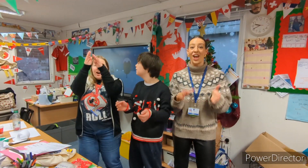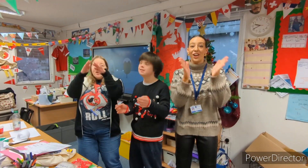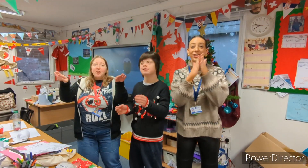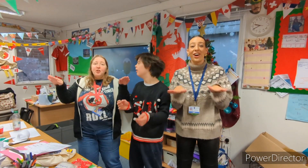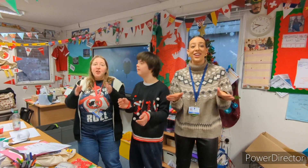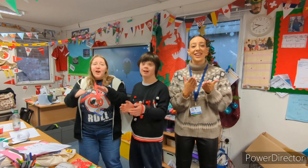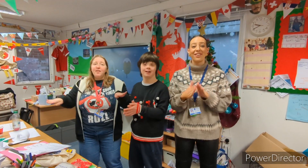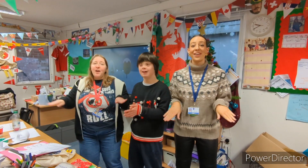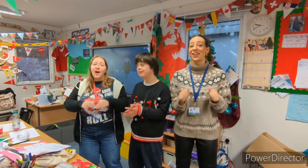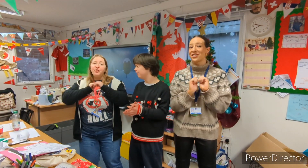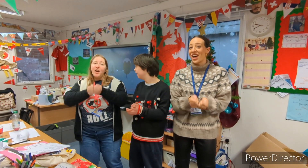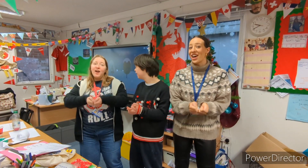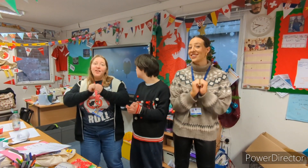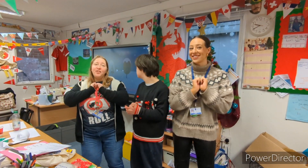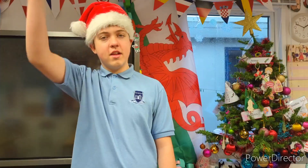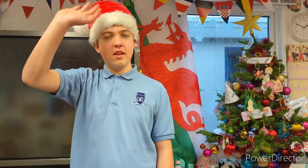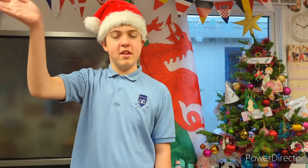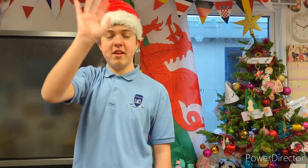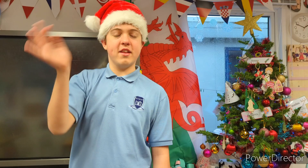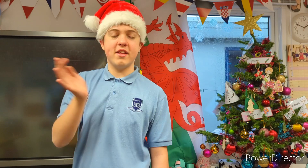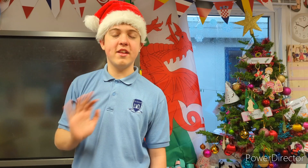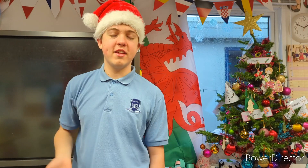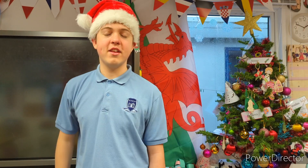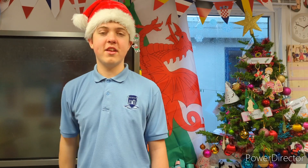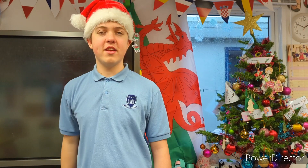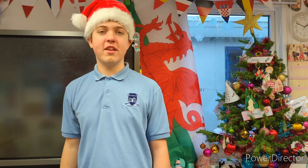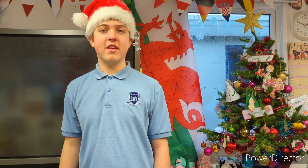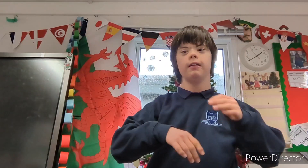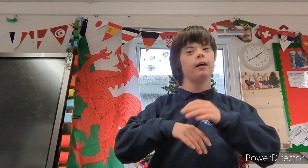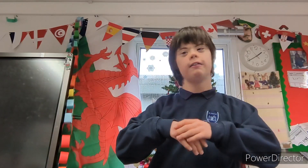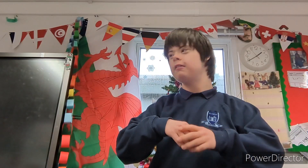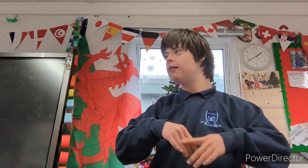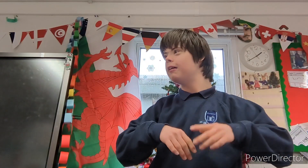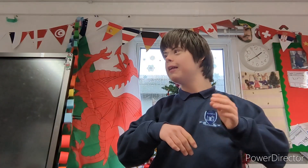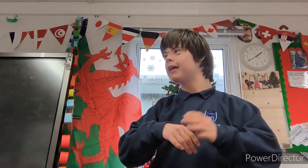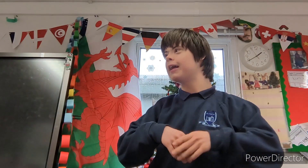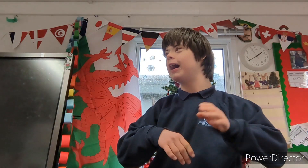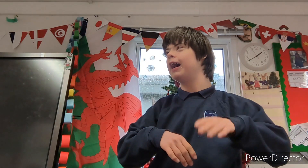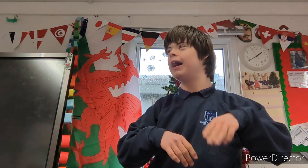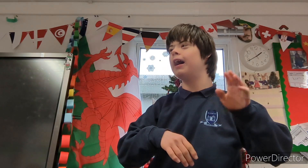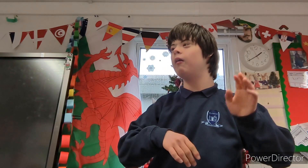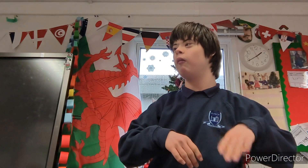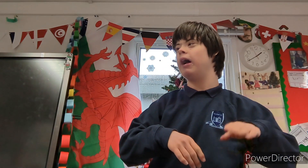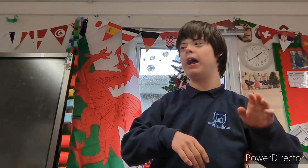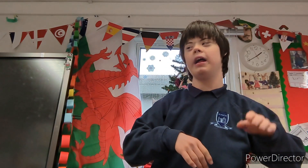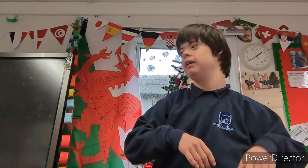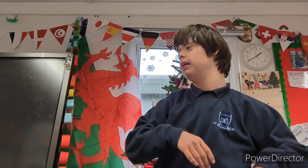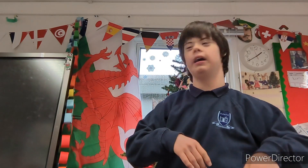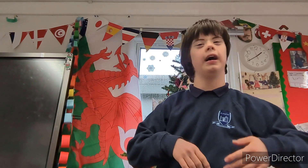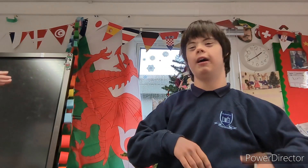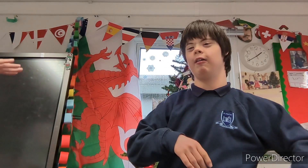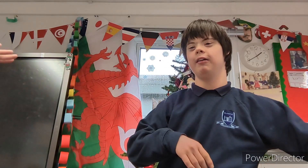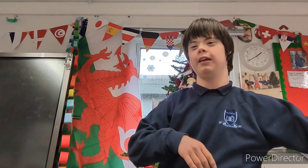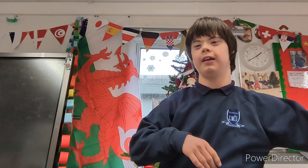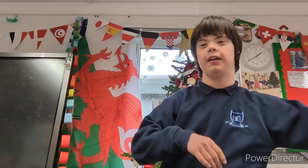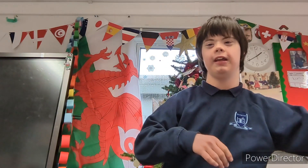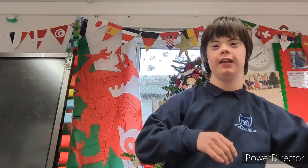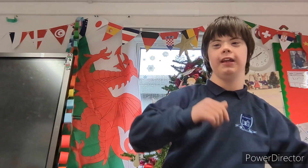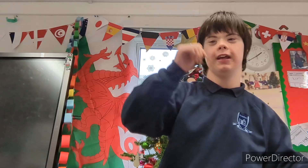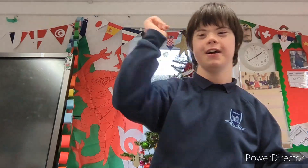Egoleitglinio fri ysgol yn lliw iawn i chi Nadol i'ch llawen iawn i chi